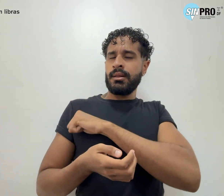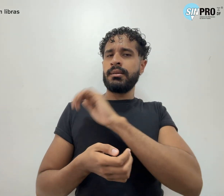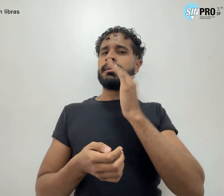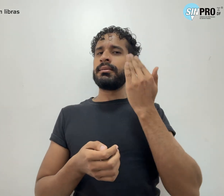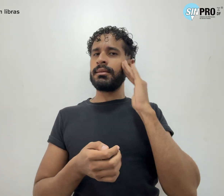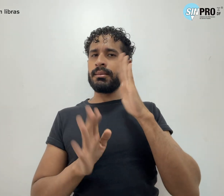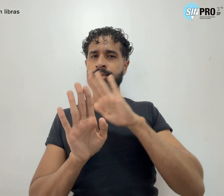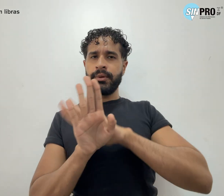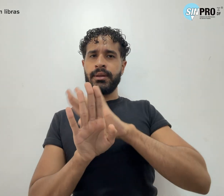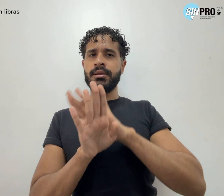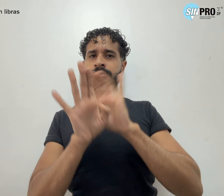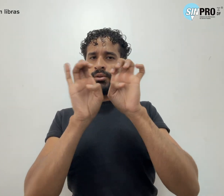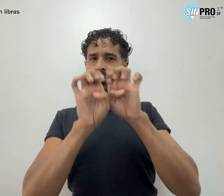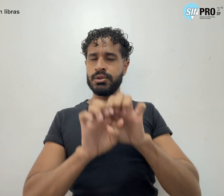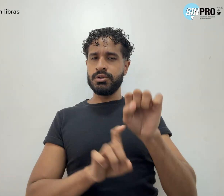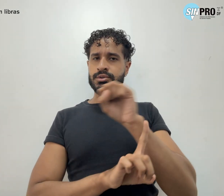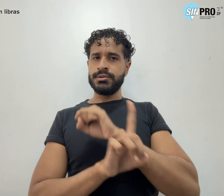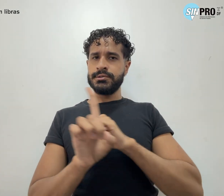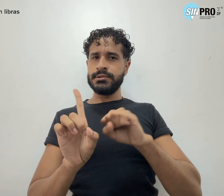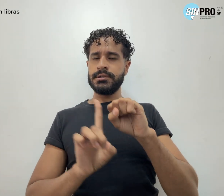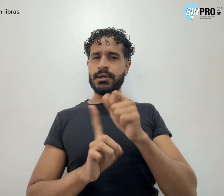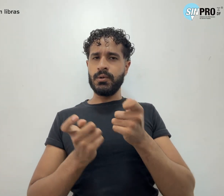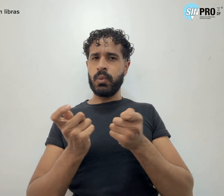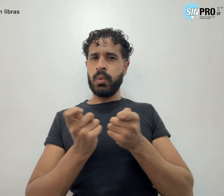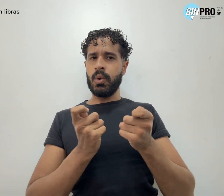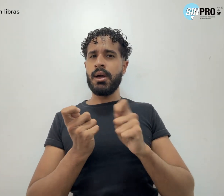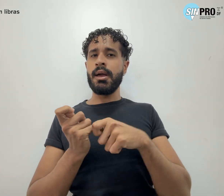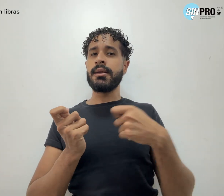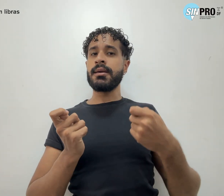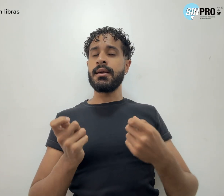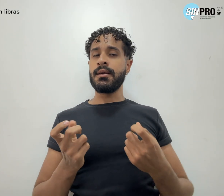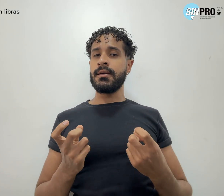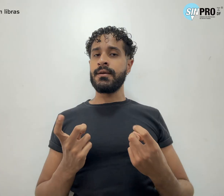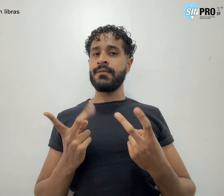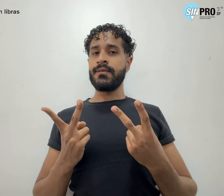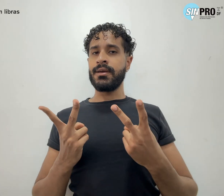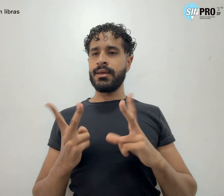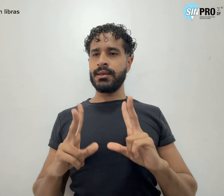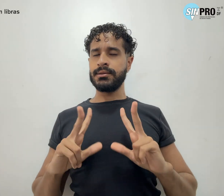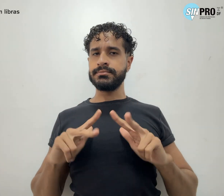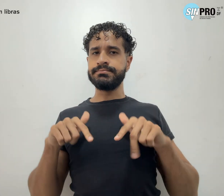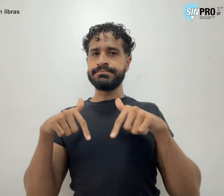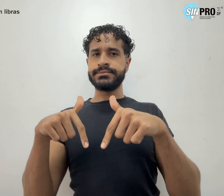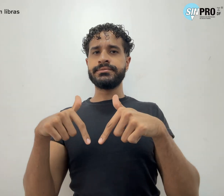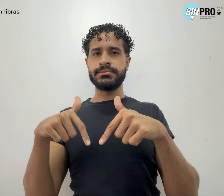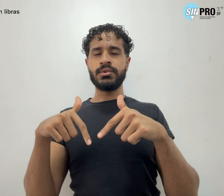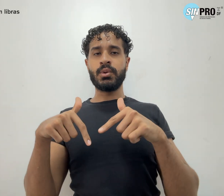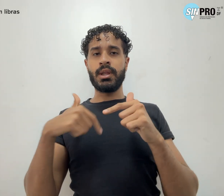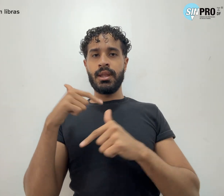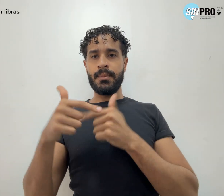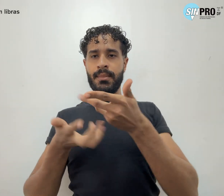social dominante, onde quem vende sua força de trabalho em troca de salários